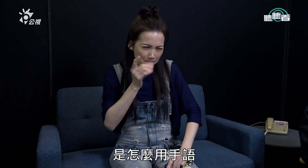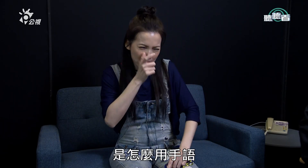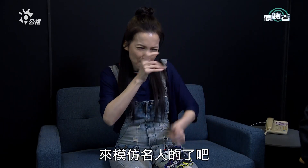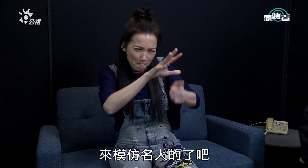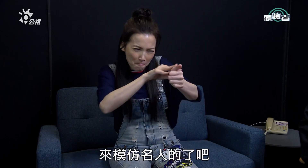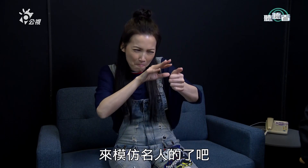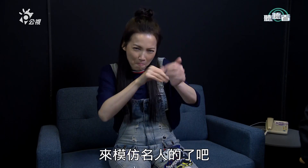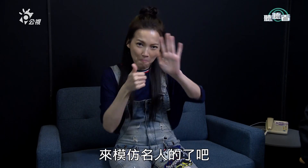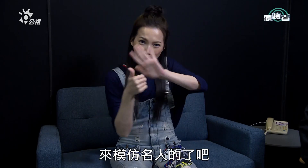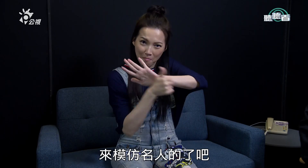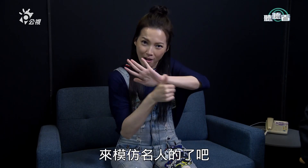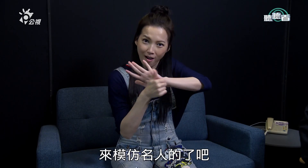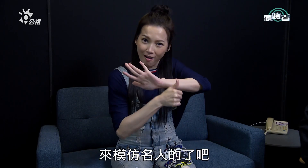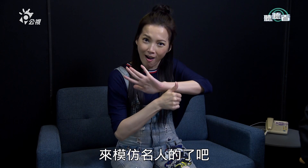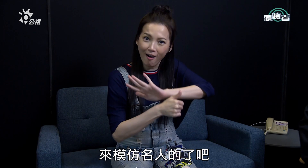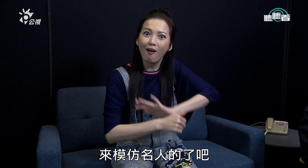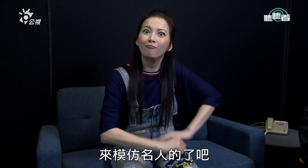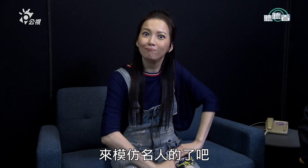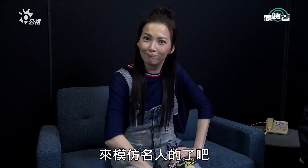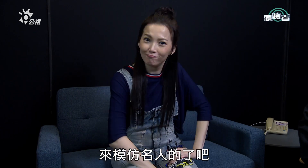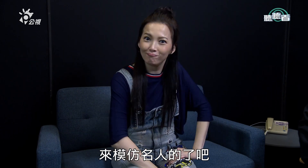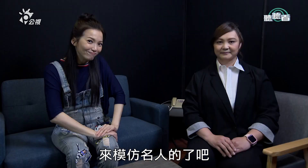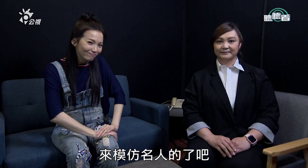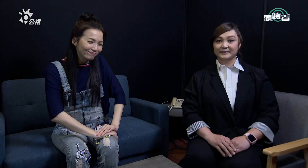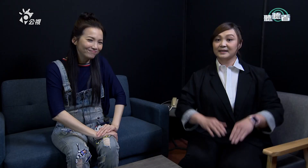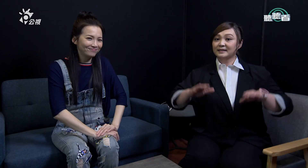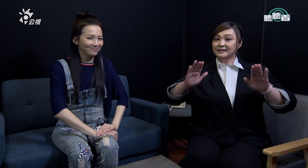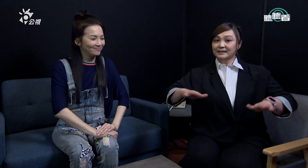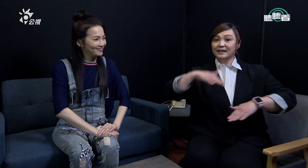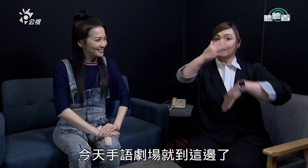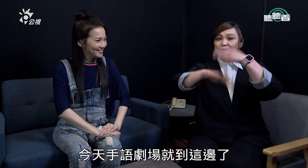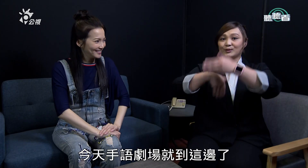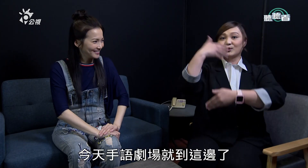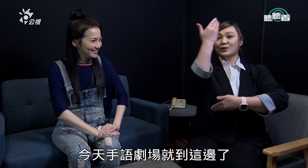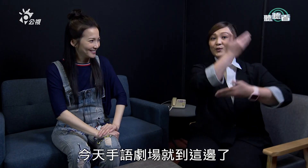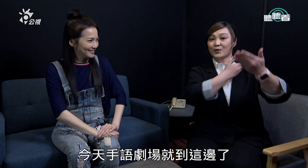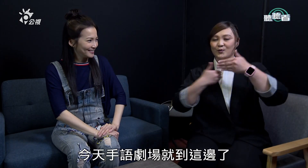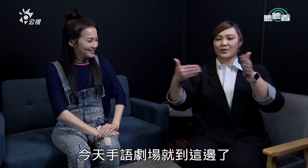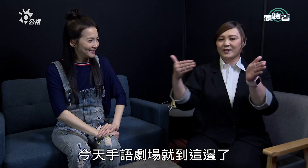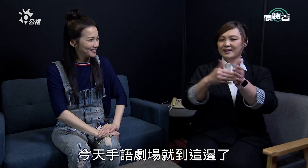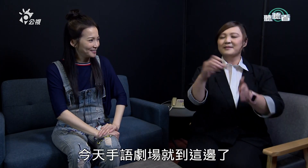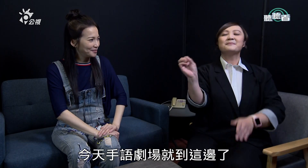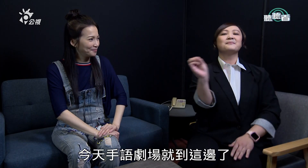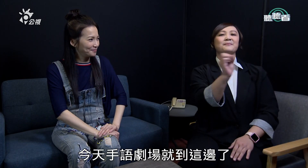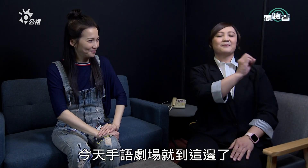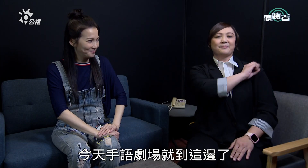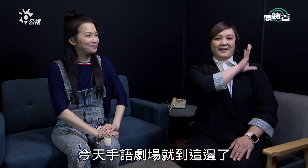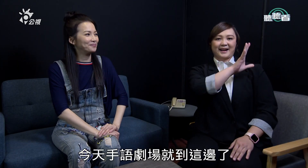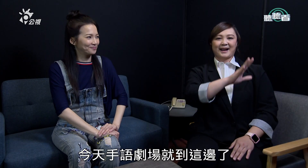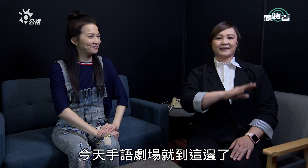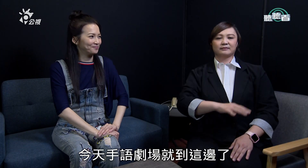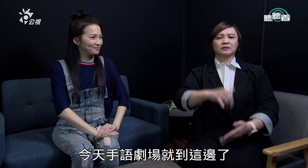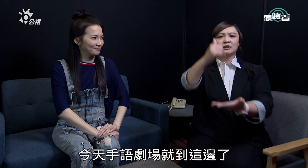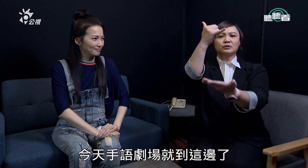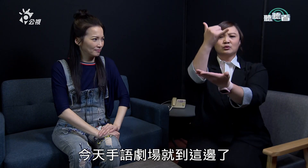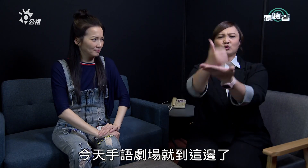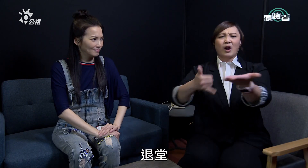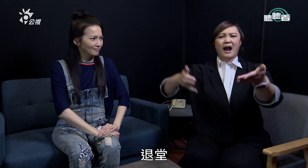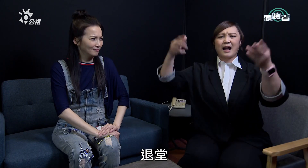语来模仿名人的了吧？今天手语剧场就到这边了，